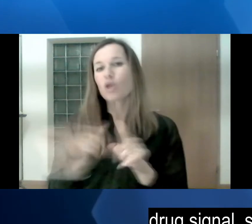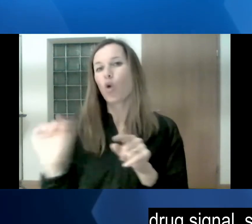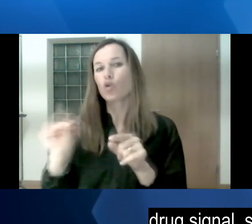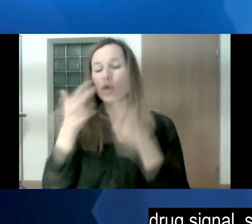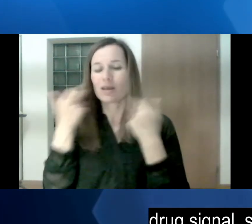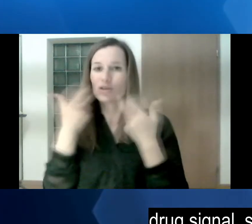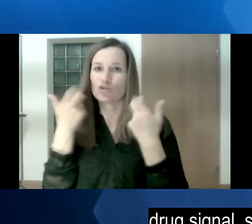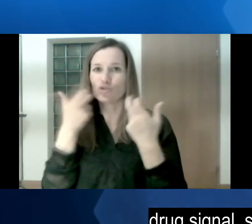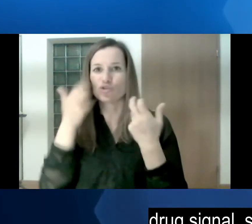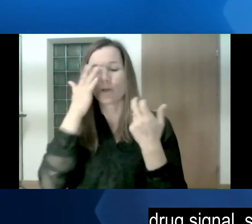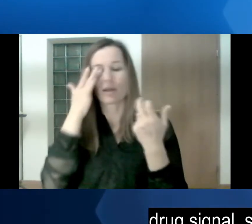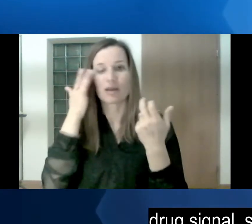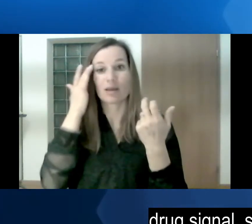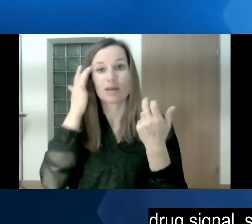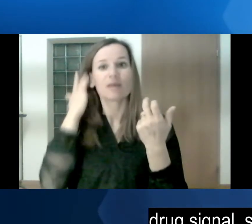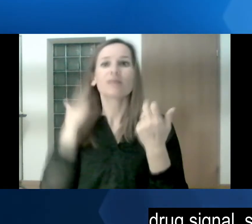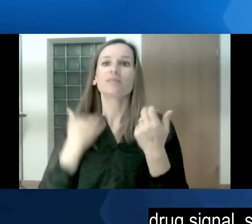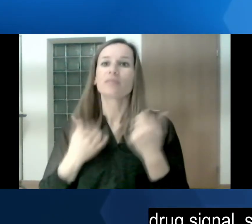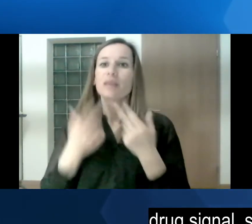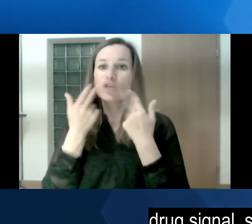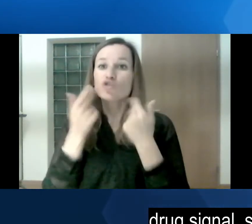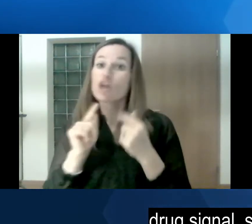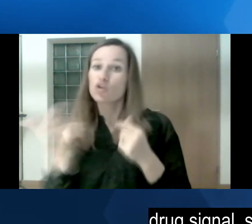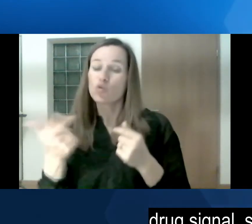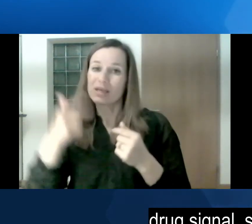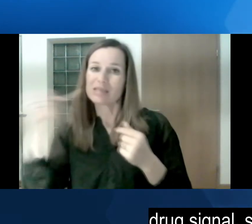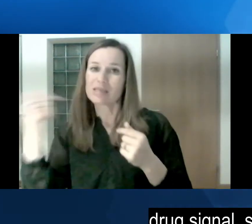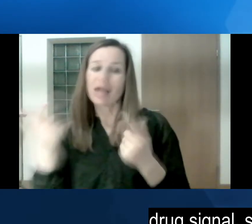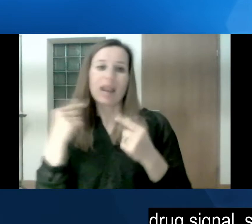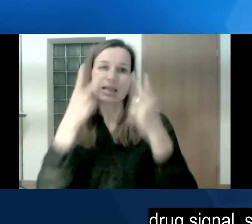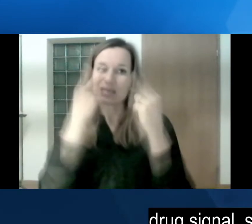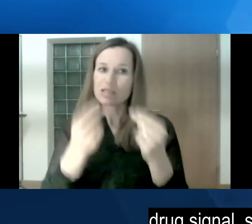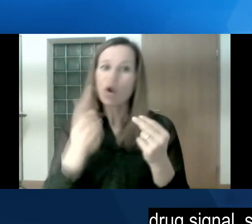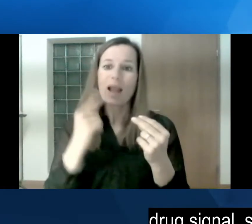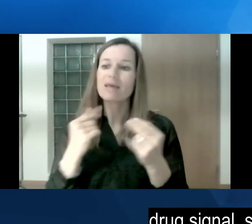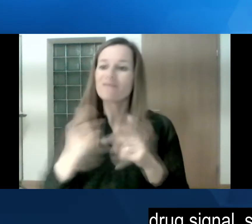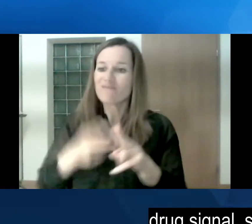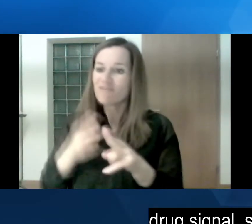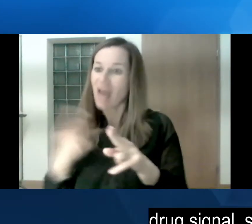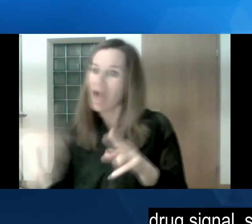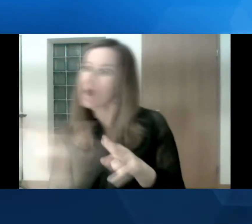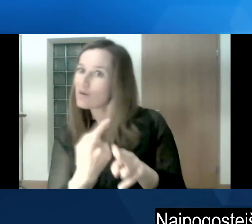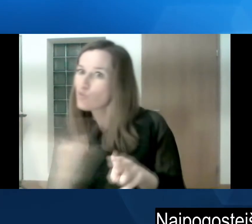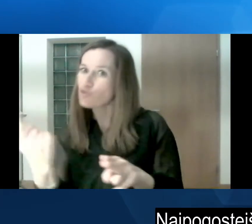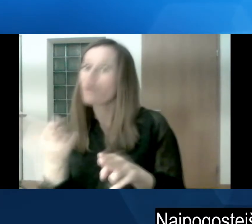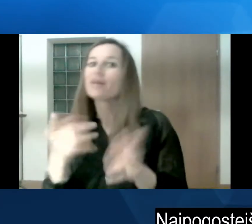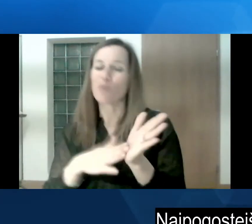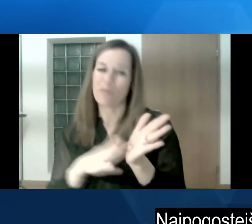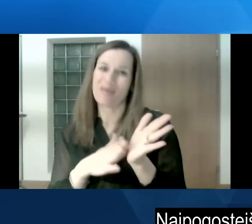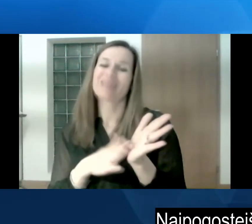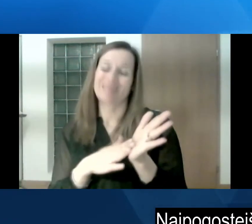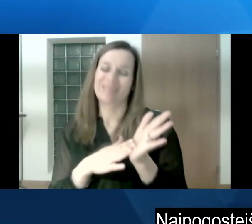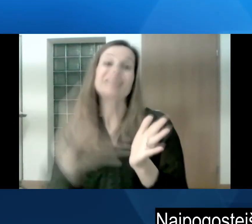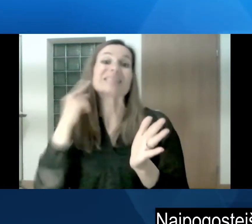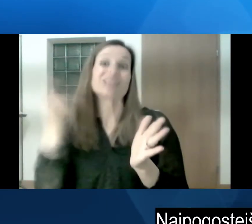drug signal, se pravi slikco ali potovanje vlakca, vemo, da je zvok zaslišal.